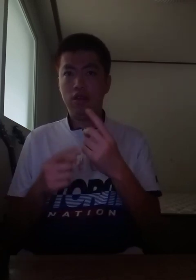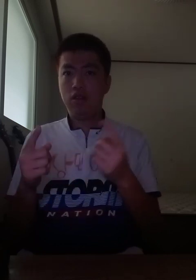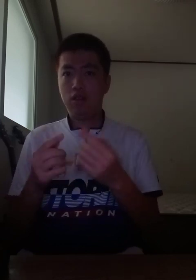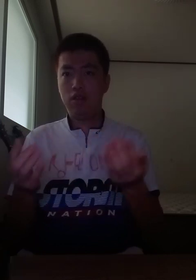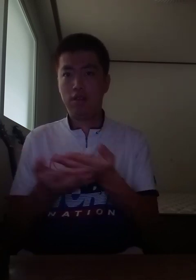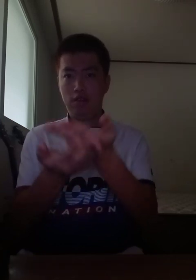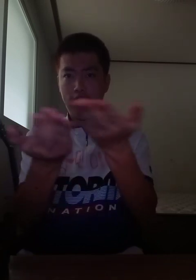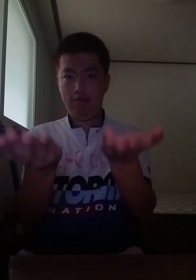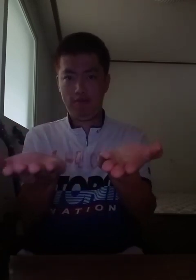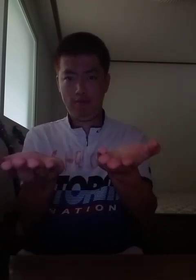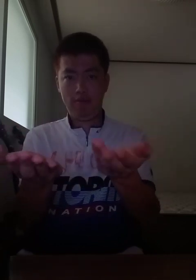기자가 알아봤습니다.